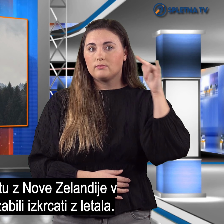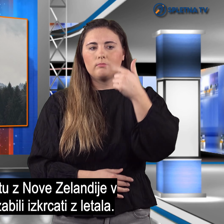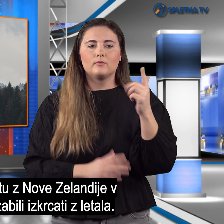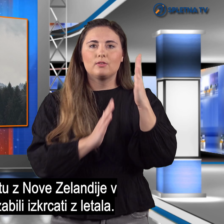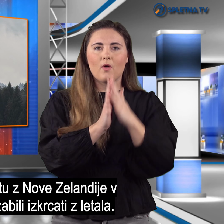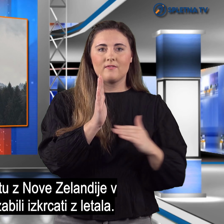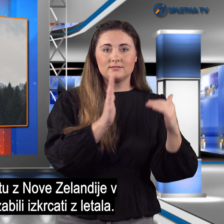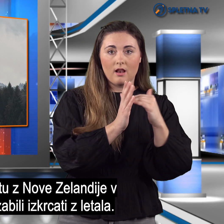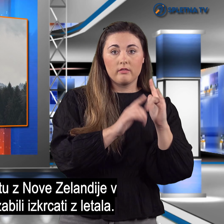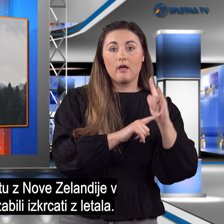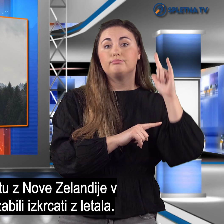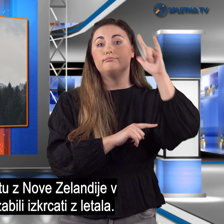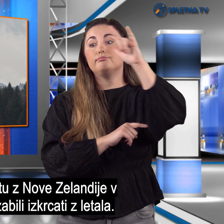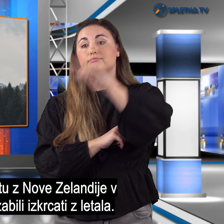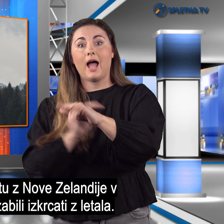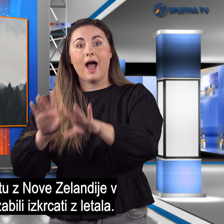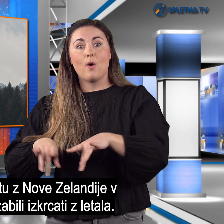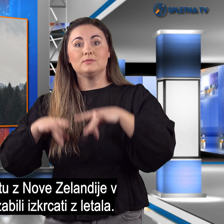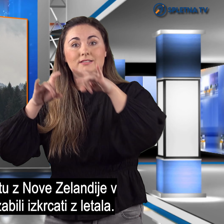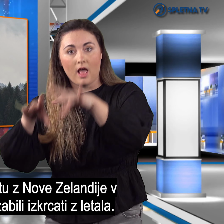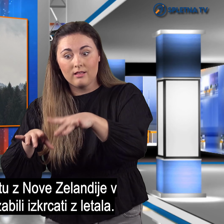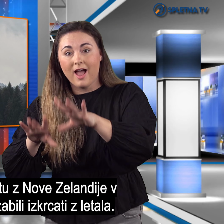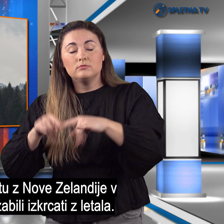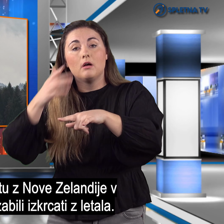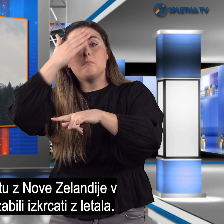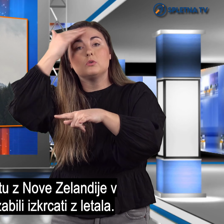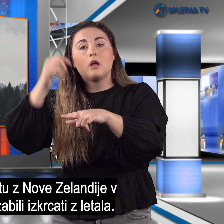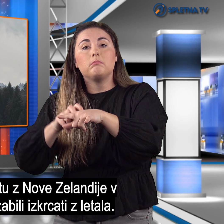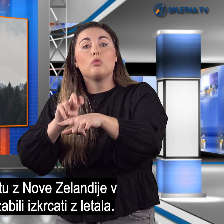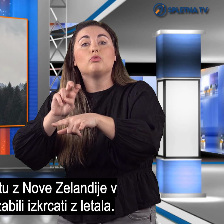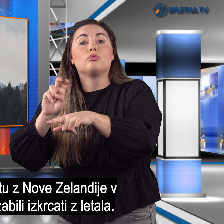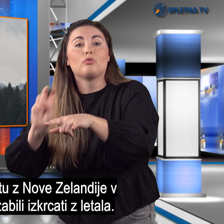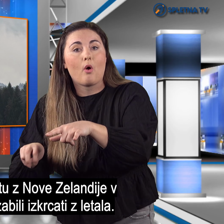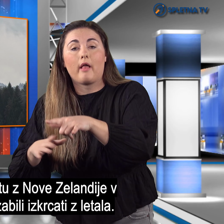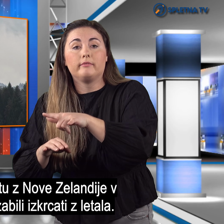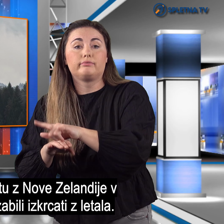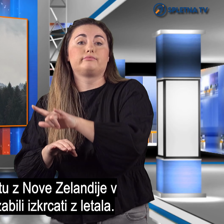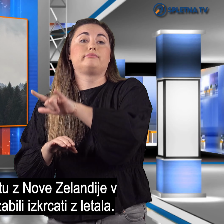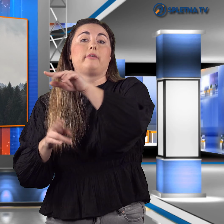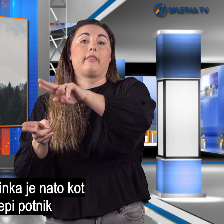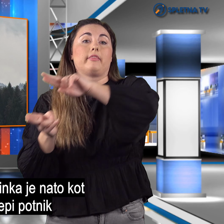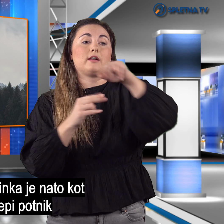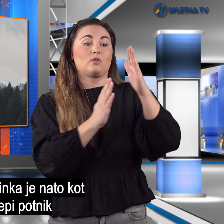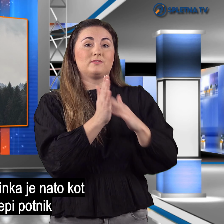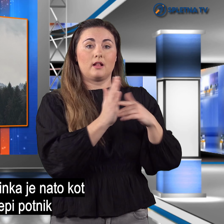Avstralijo pozabili izkrcati z letala. Kosmatinka je nato kot slepi potnik poletela nazaj